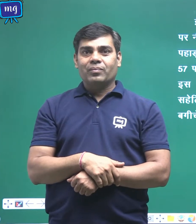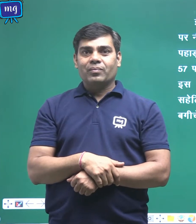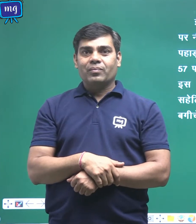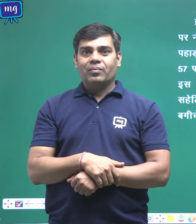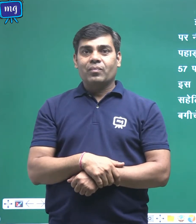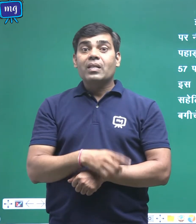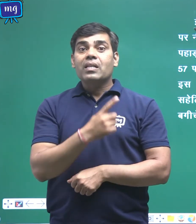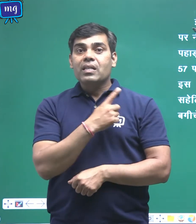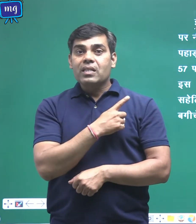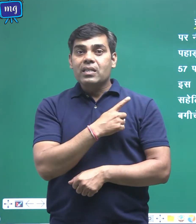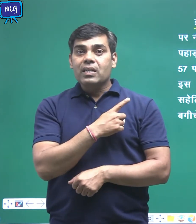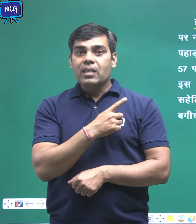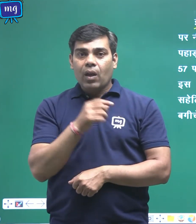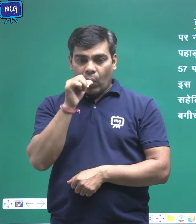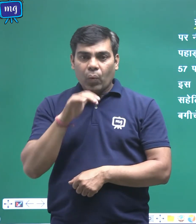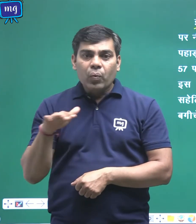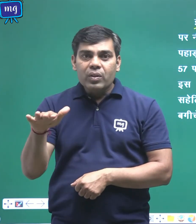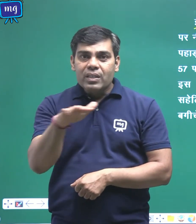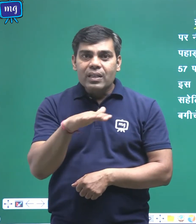इसी झील के